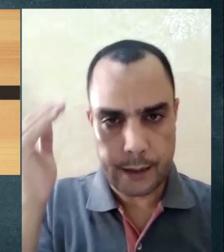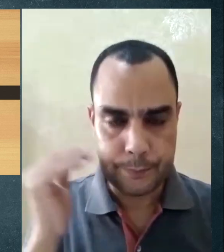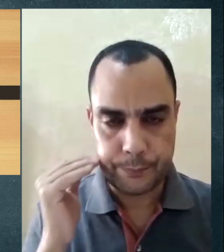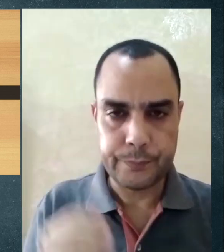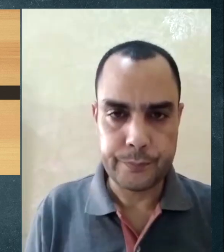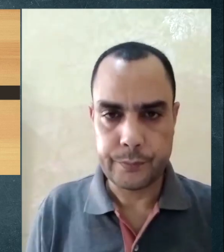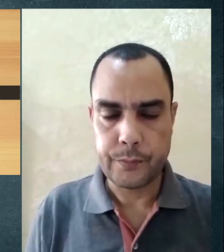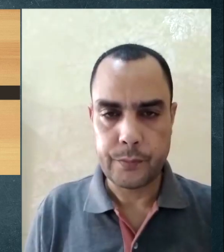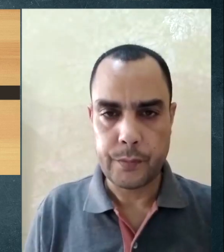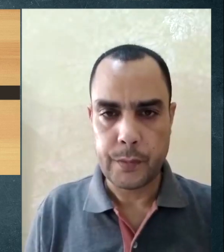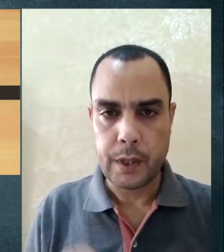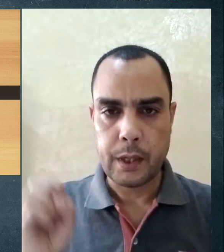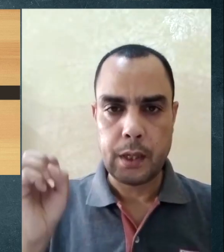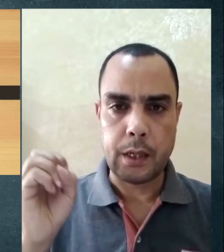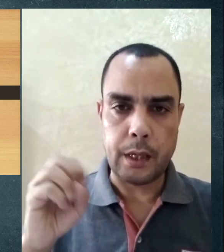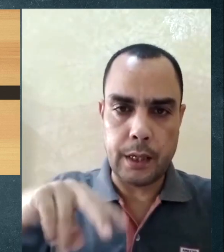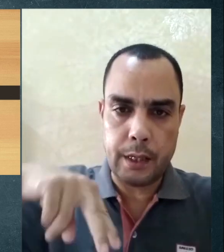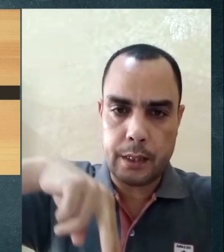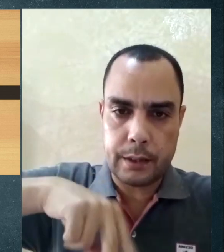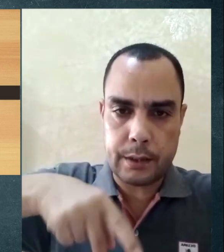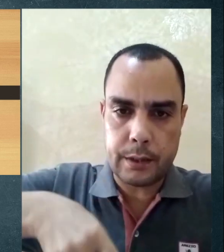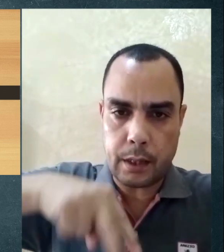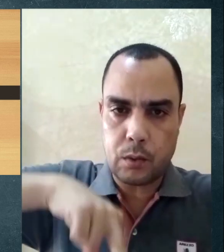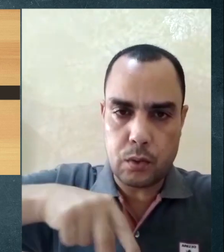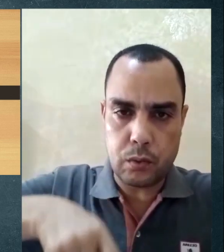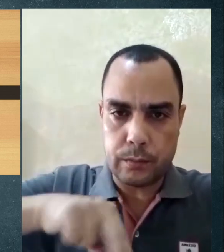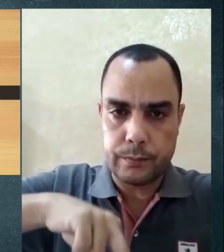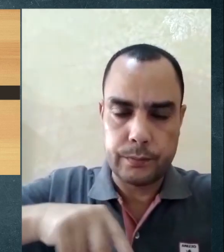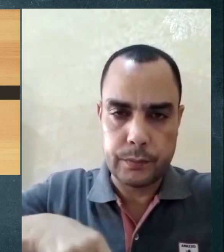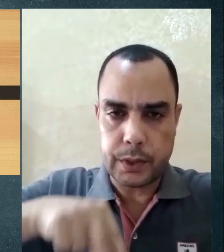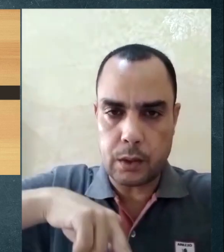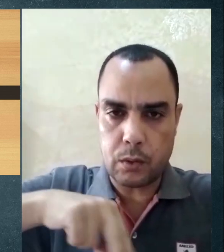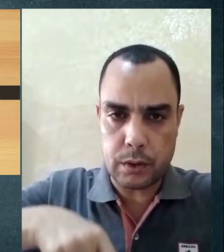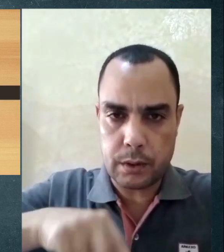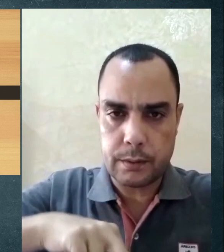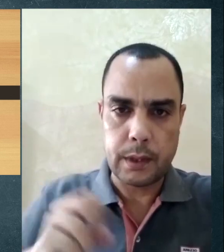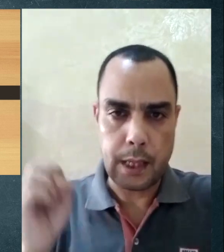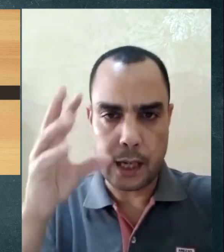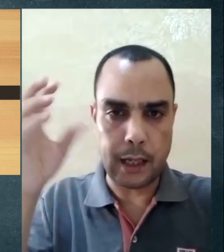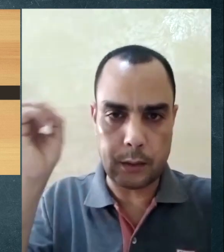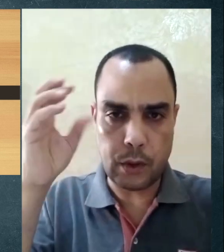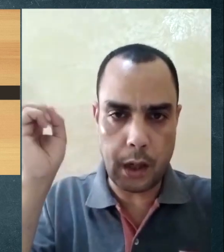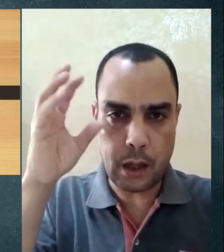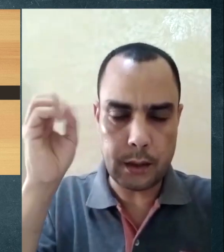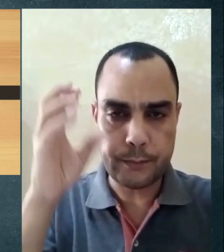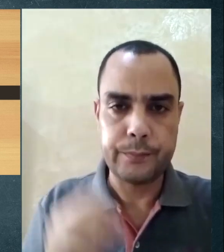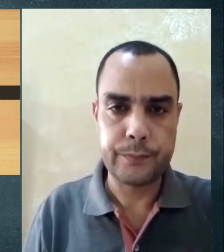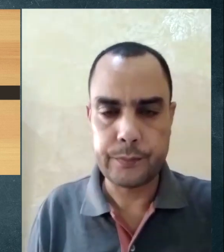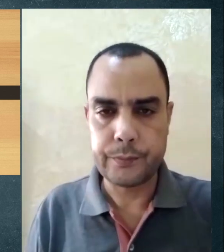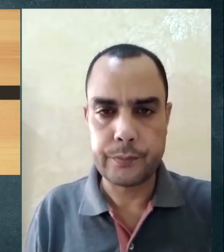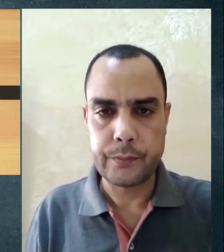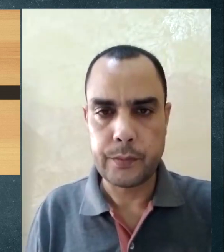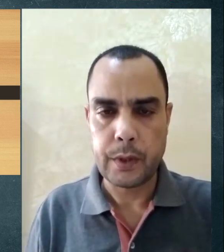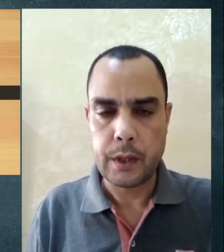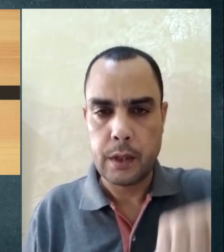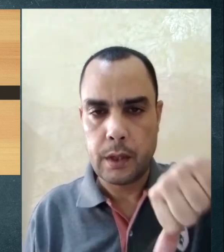هي ترقص الأضواء